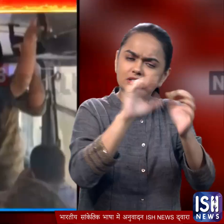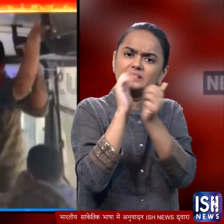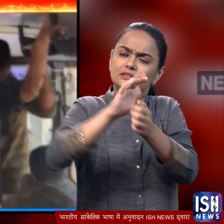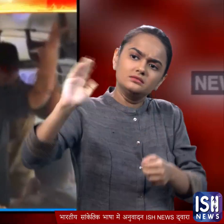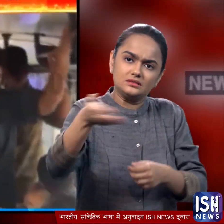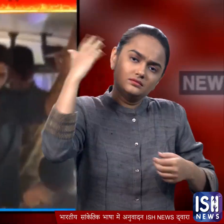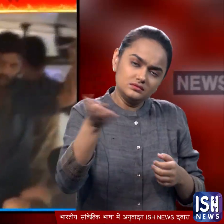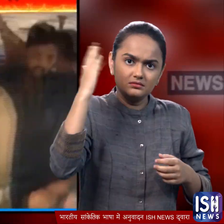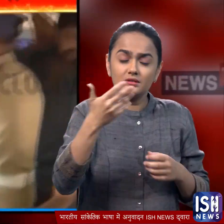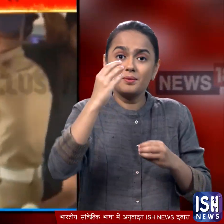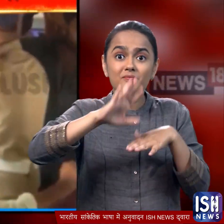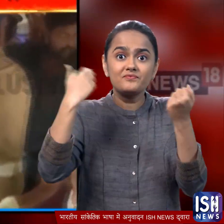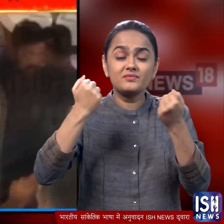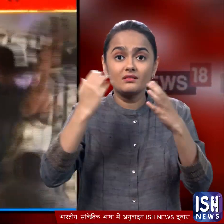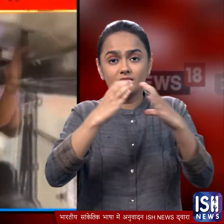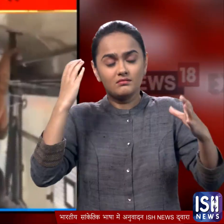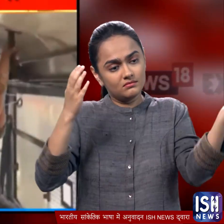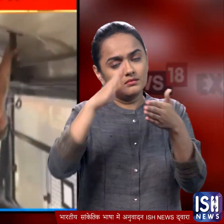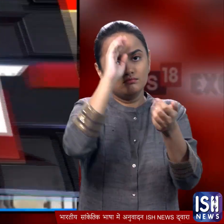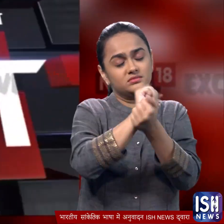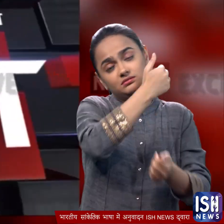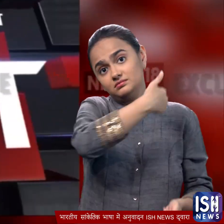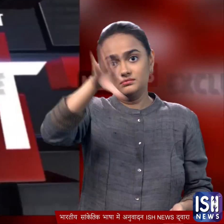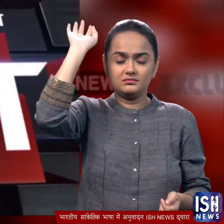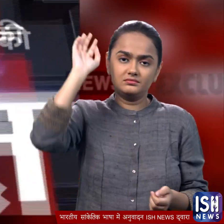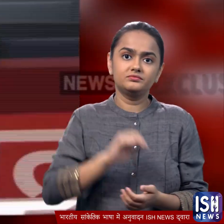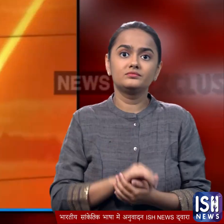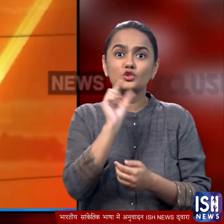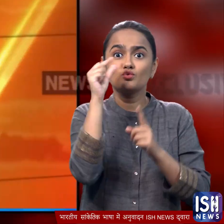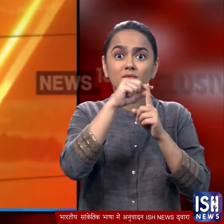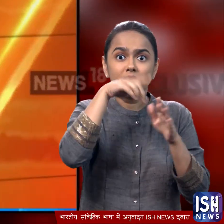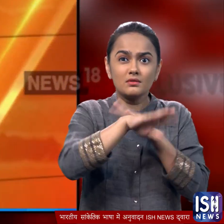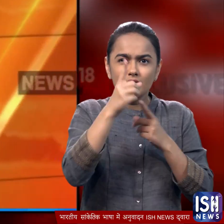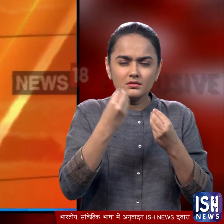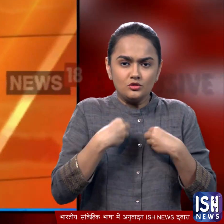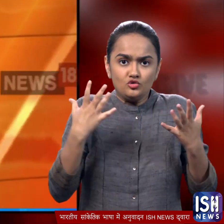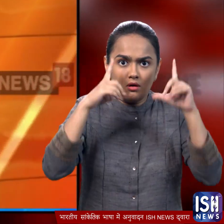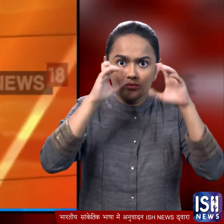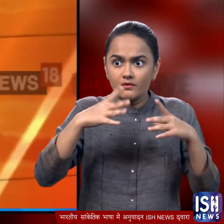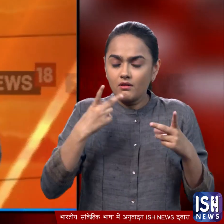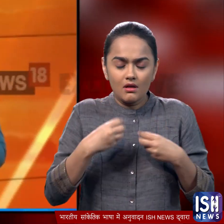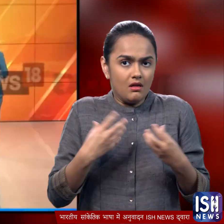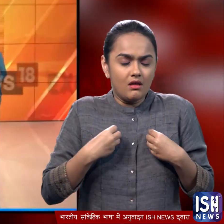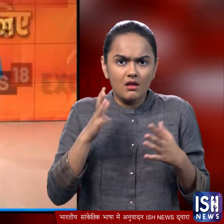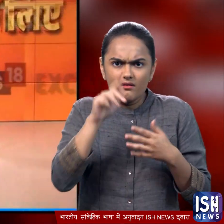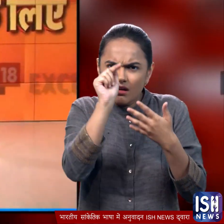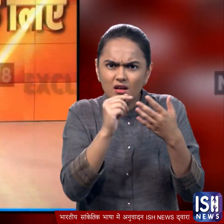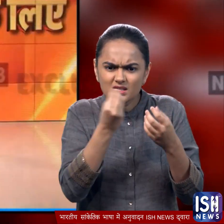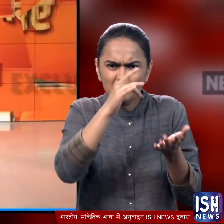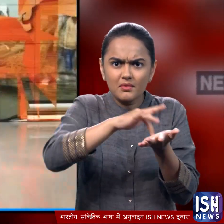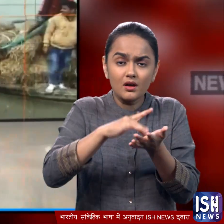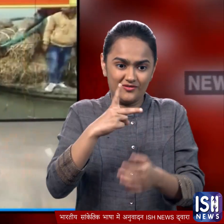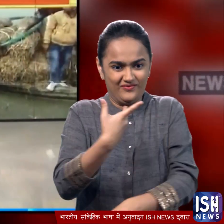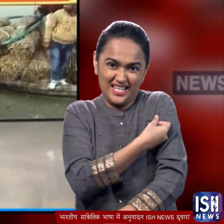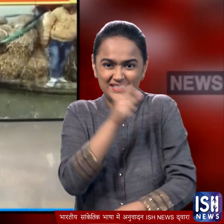दिया और उनमें से कई लोगों को गाड़ी में बैठाकर पुलिस थाने लेकर चली गई। उत्तर प्रदेश के बलिया से चौंकाने वाली कुछ तस्वीर सामने आई। वहां एक इलाके में